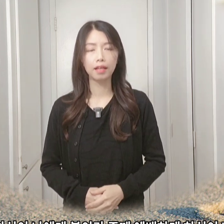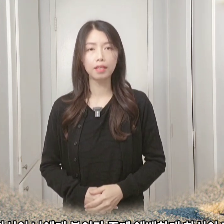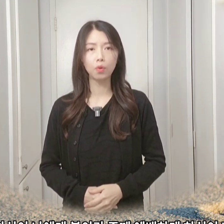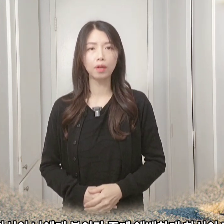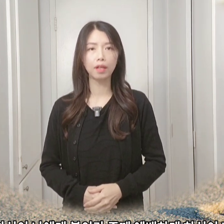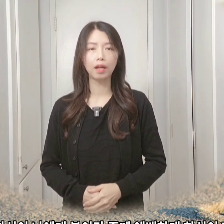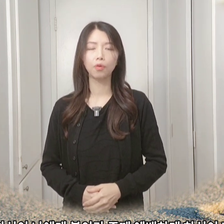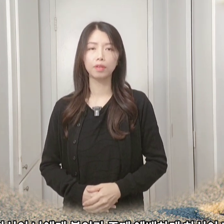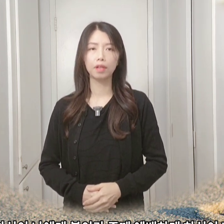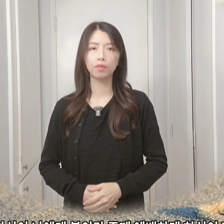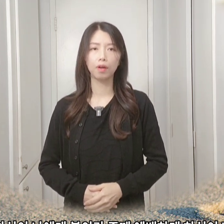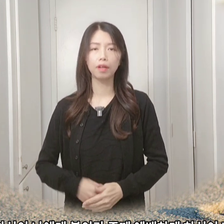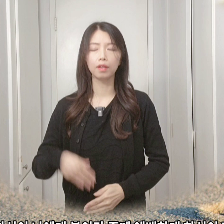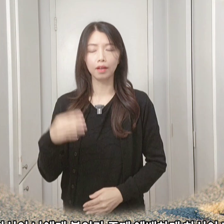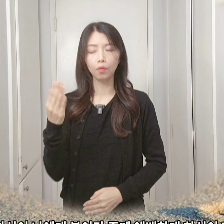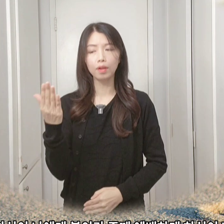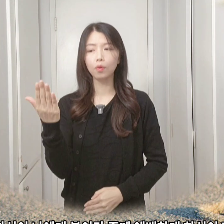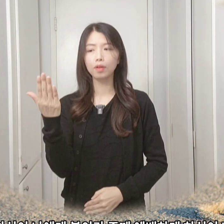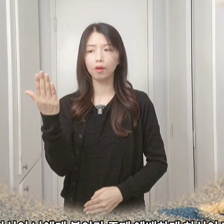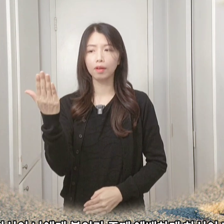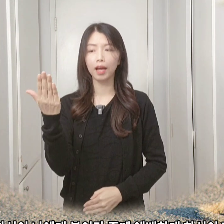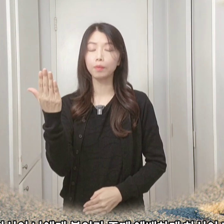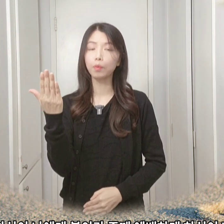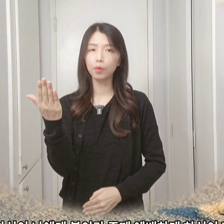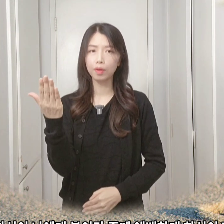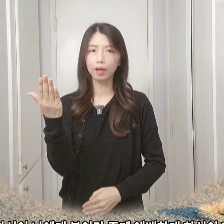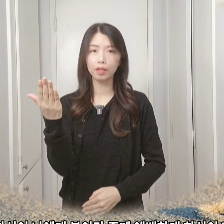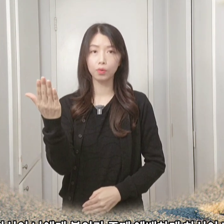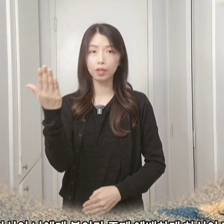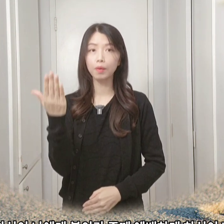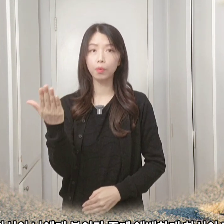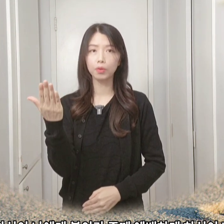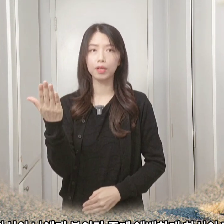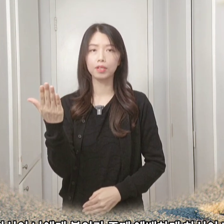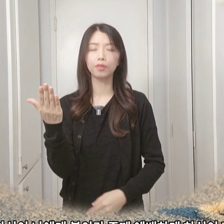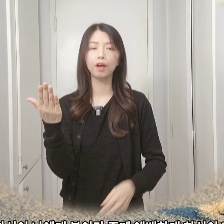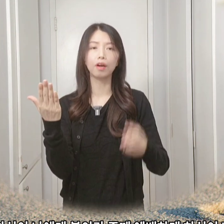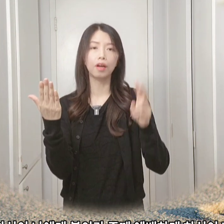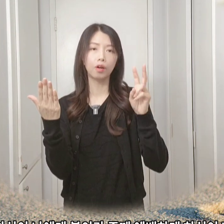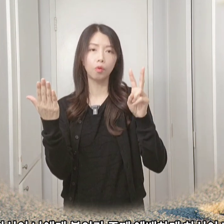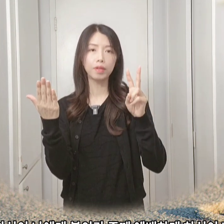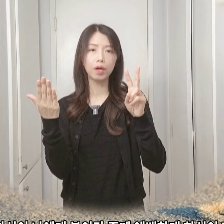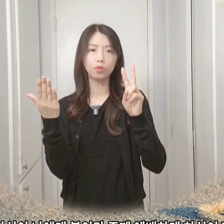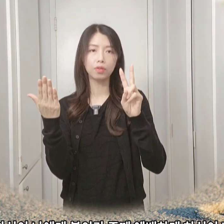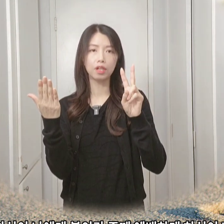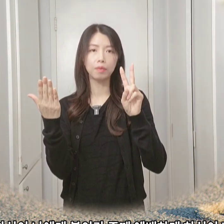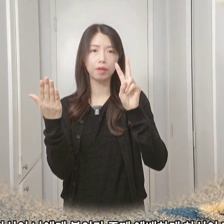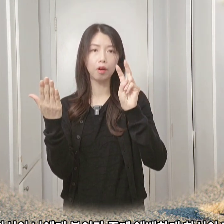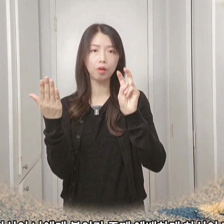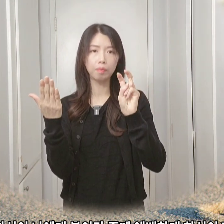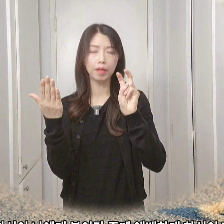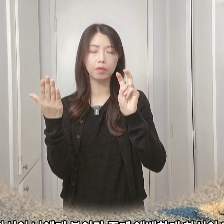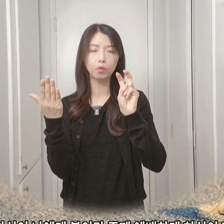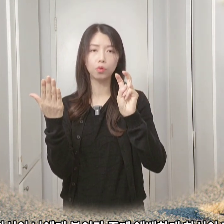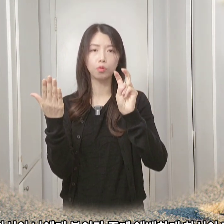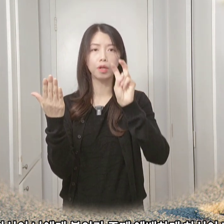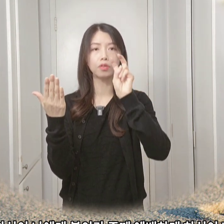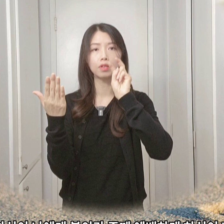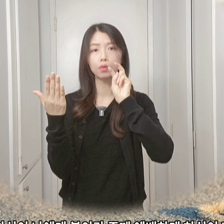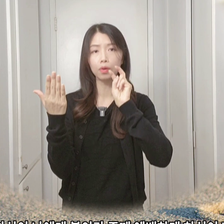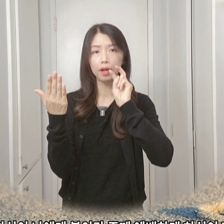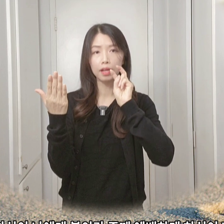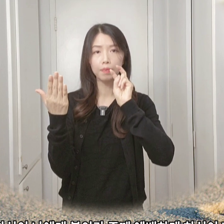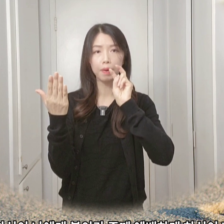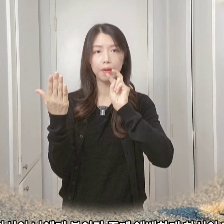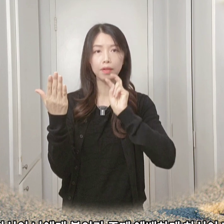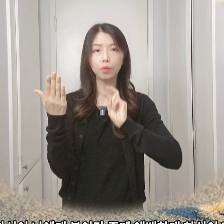찬양하다, 찬송하다라고 한 뜻의 수어는 왼손을 이렇게 악보라고 생각하시고 쳐다보시고 계시고요. 검지하고 중지를 펴서 반 정도 구부려